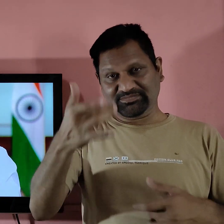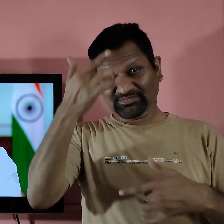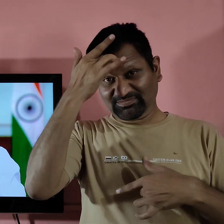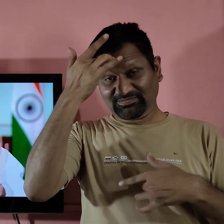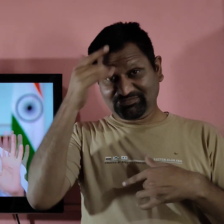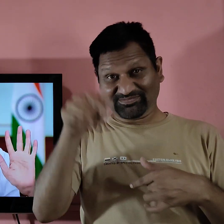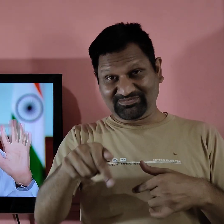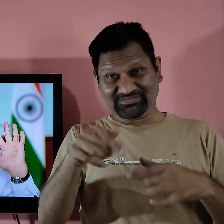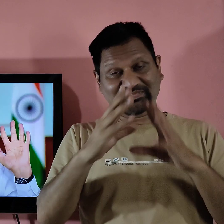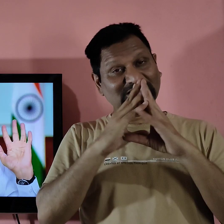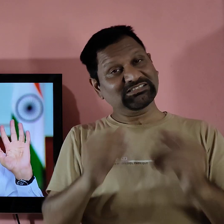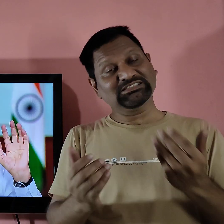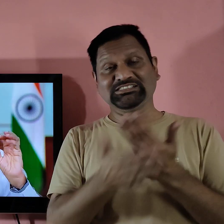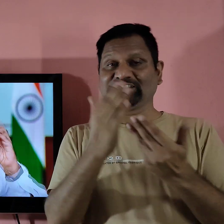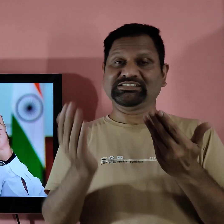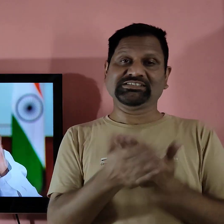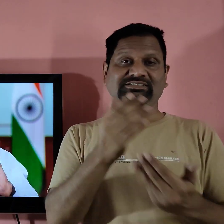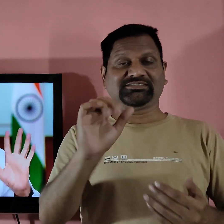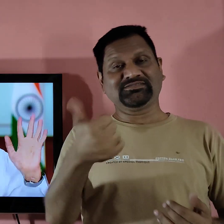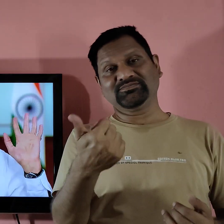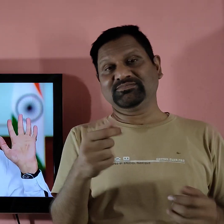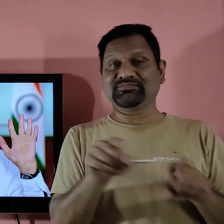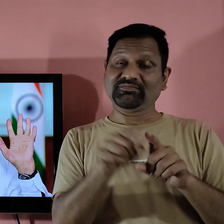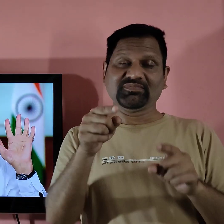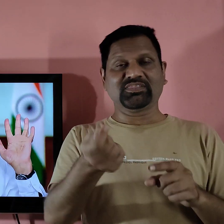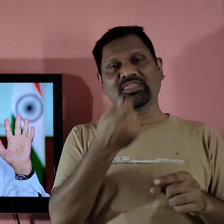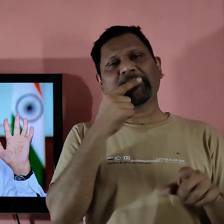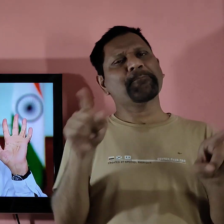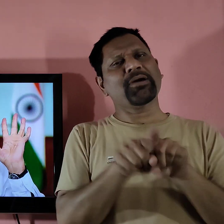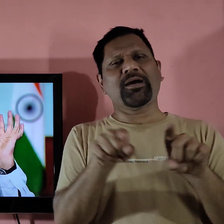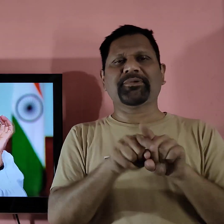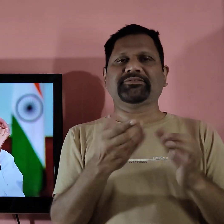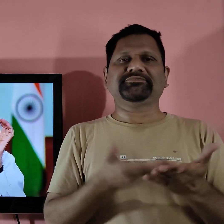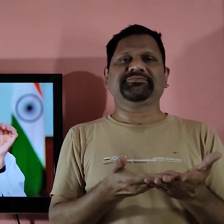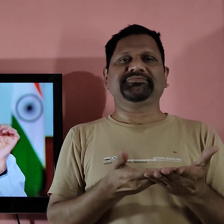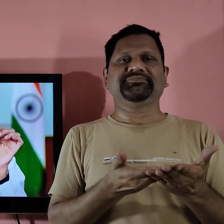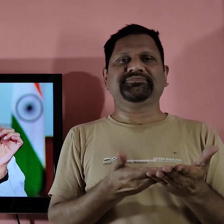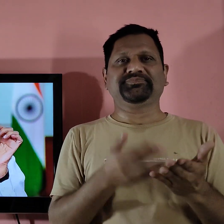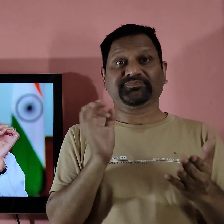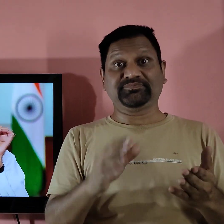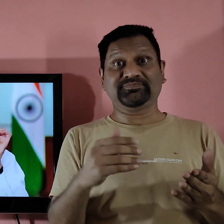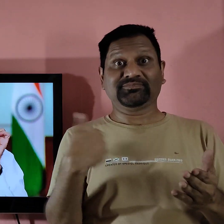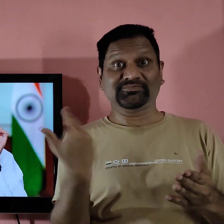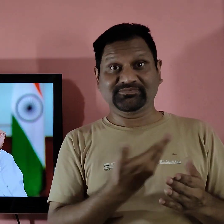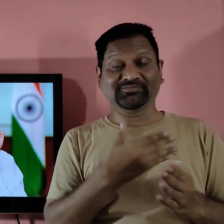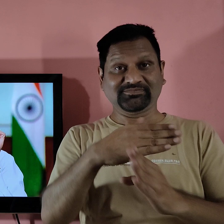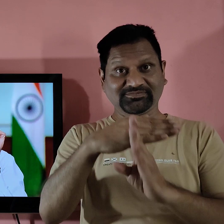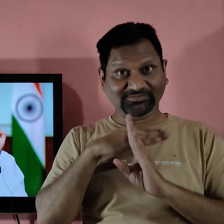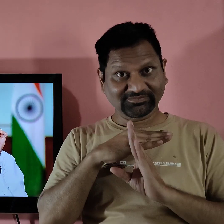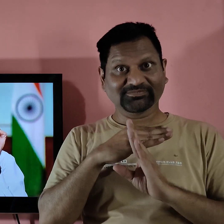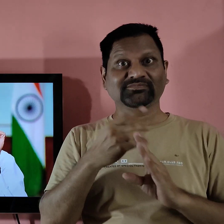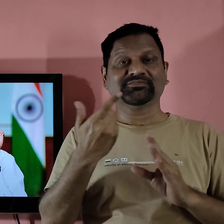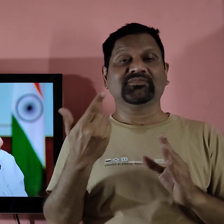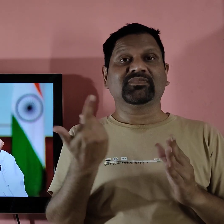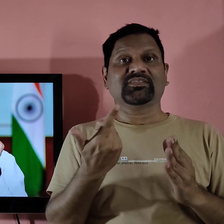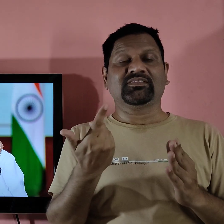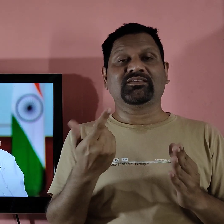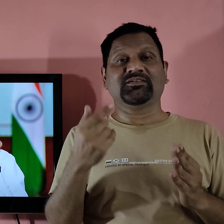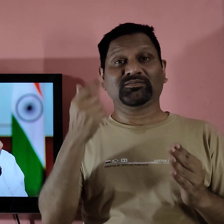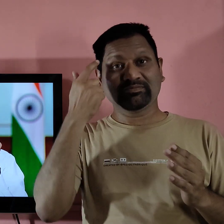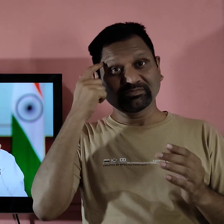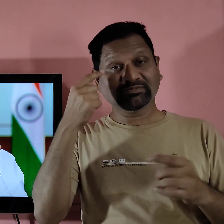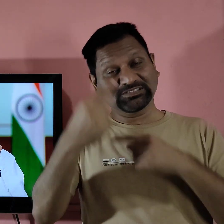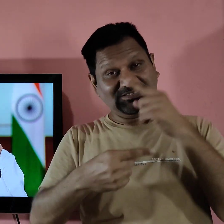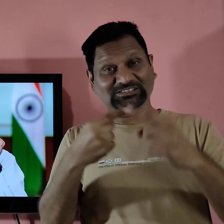यही बड़ा रास्ता है, यही एक दवाई है। हमें बचाव और स्वच्छता पर